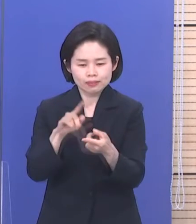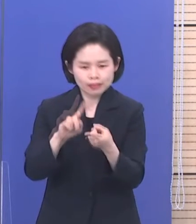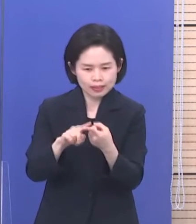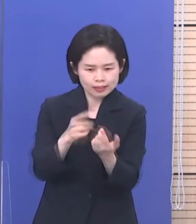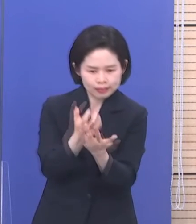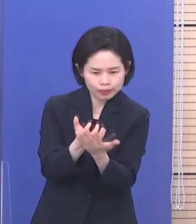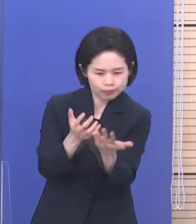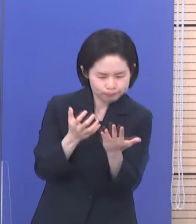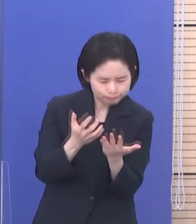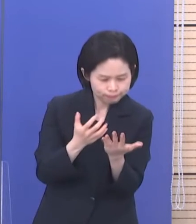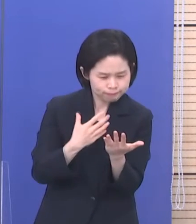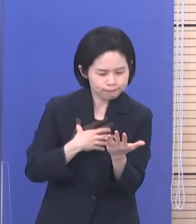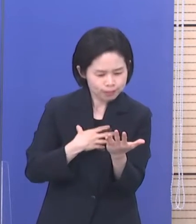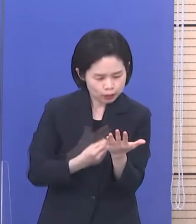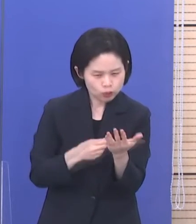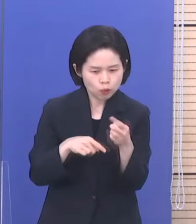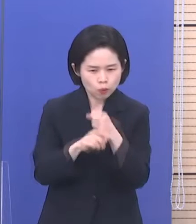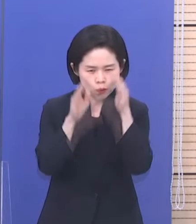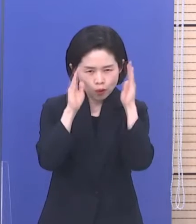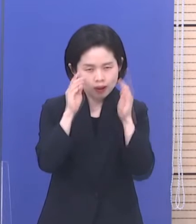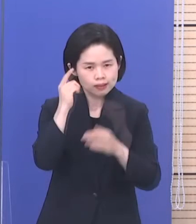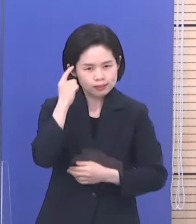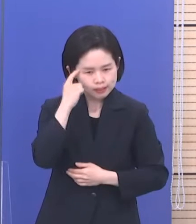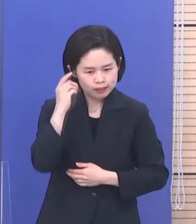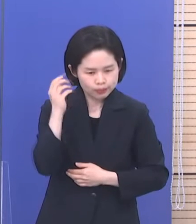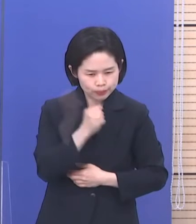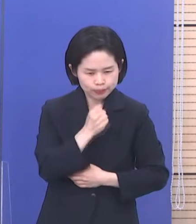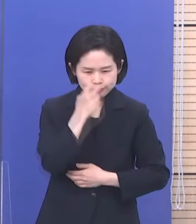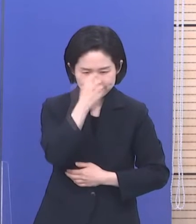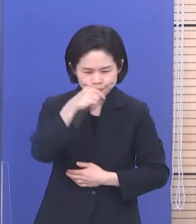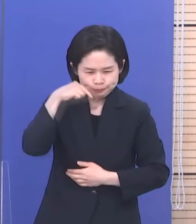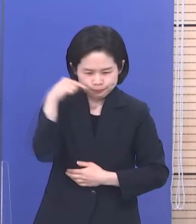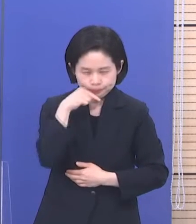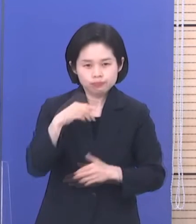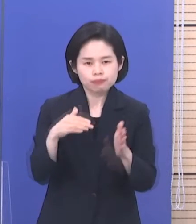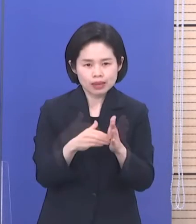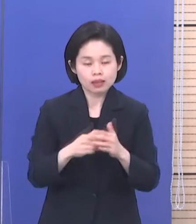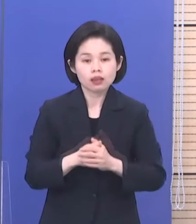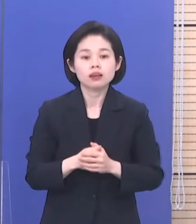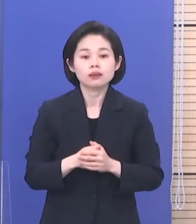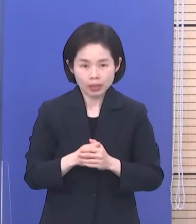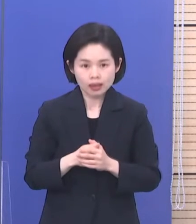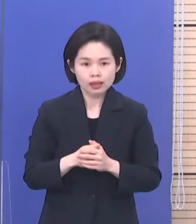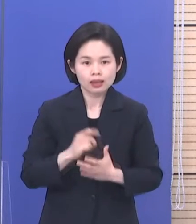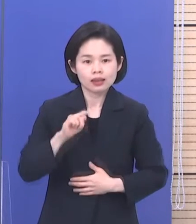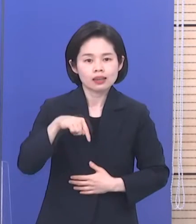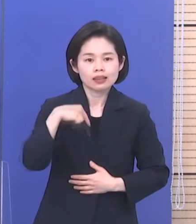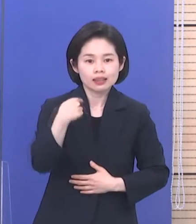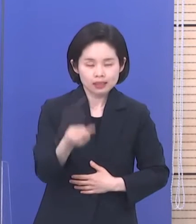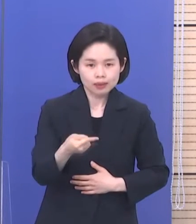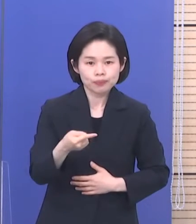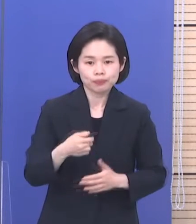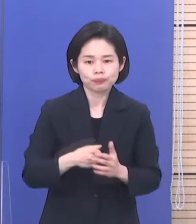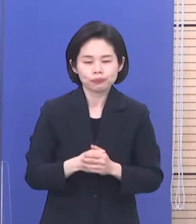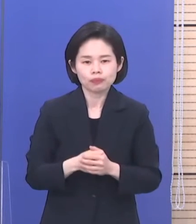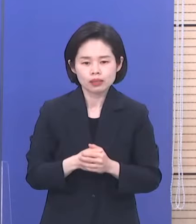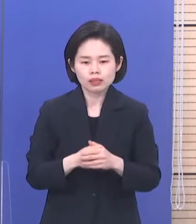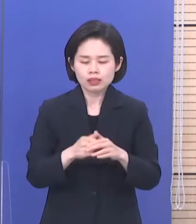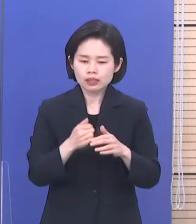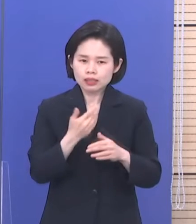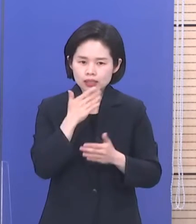최우선으로 과학적 근거에 기반해 철저하게 심사하였습니다. 그리고 식약처 허가 심사